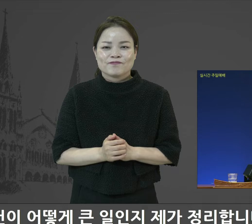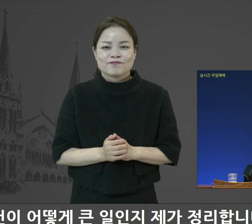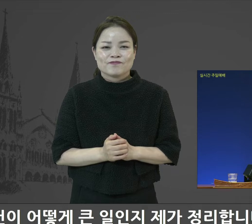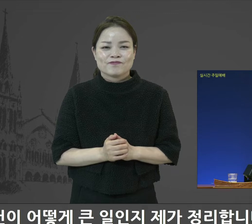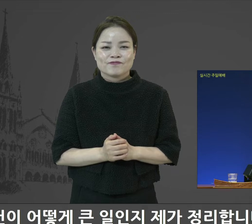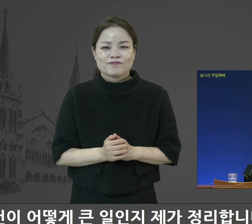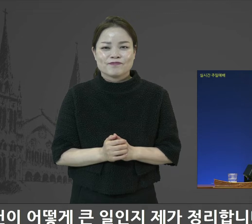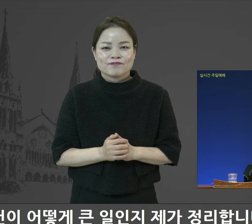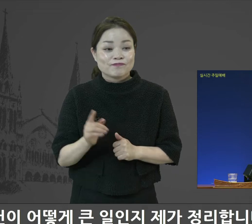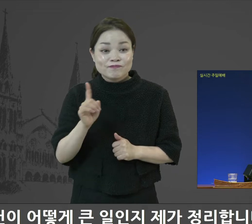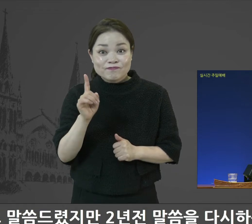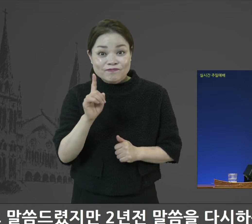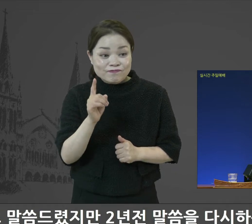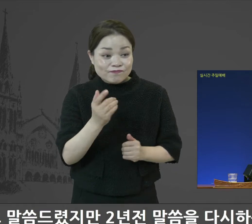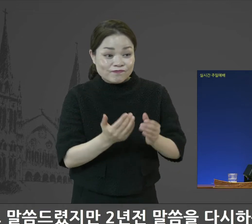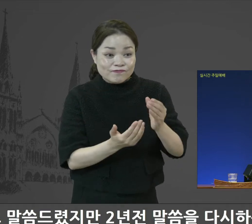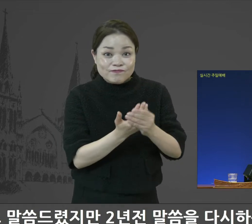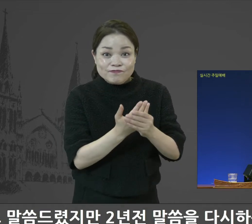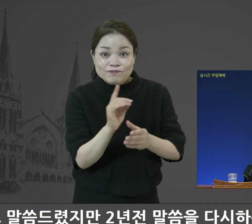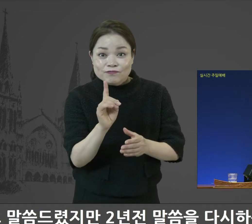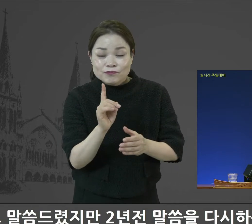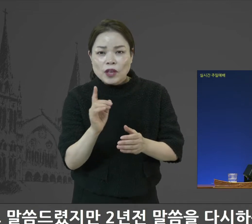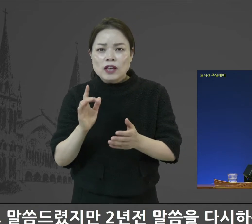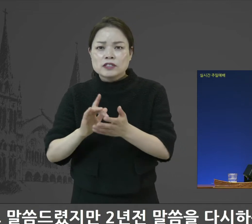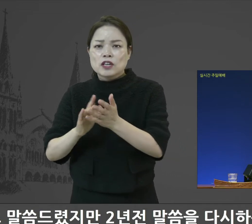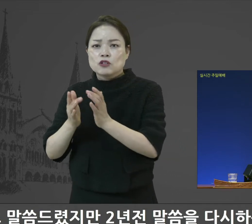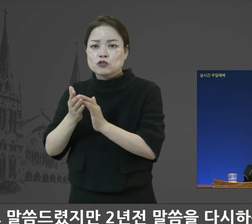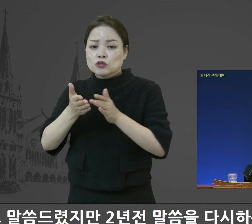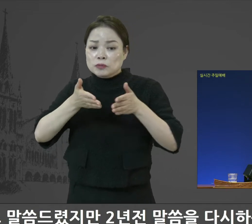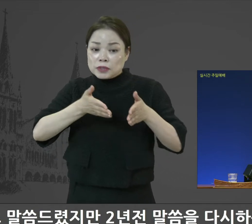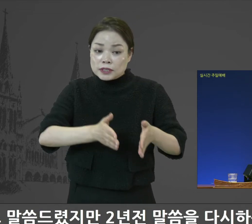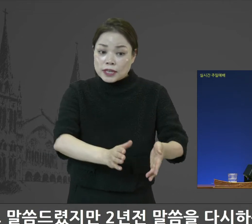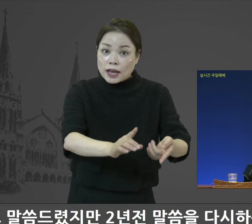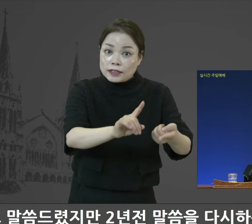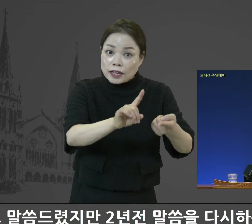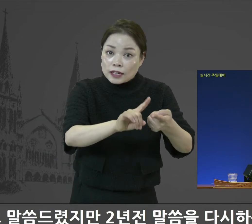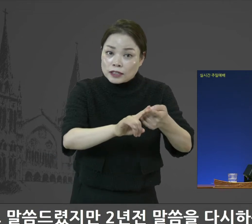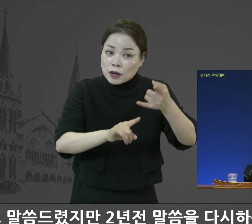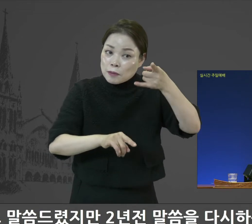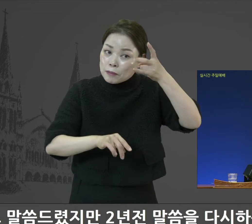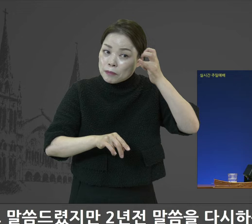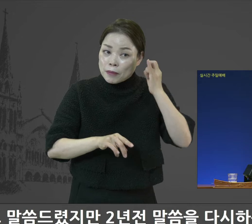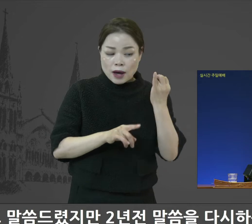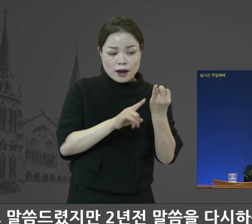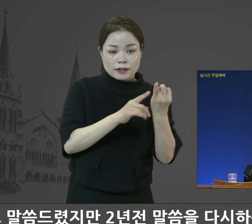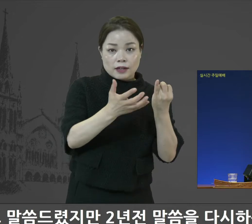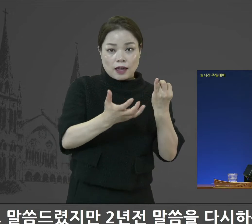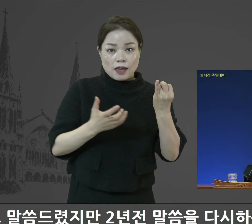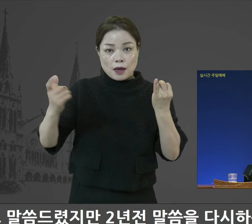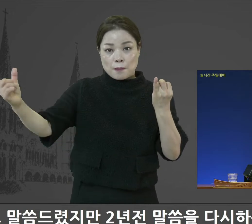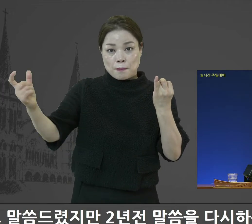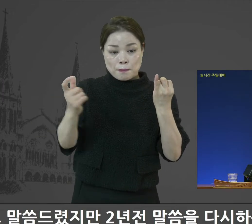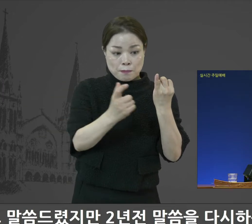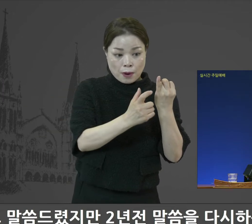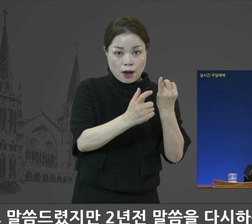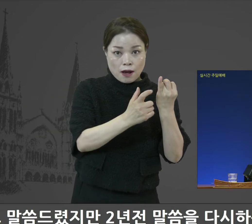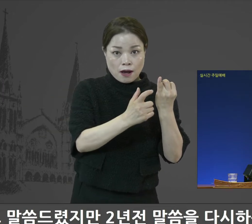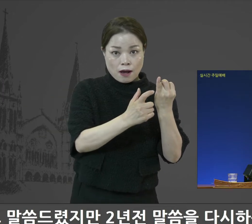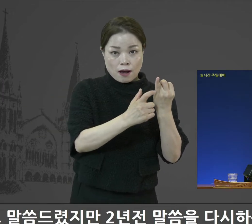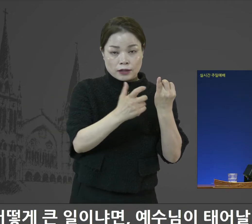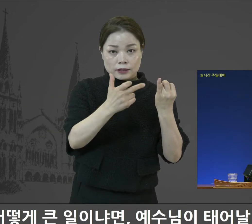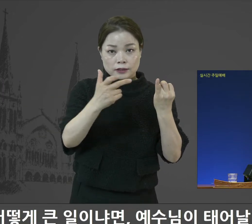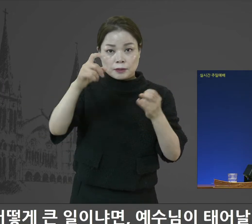이게 어떻게 큰일이냐면요, 예수님이 태어날 것에 대해서 마리아에게 예언되었죠. 큰 일을